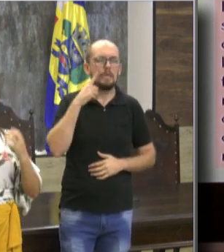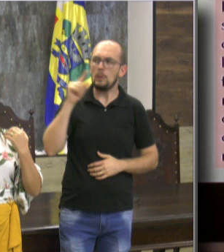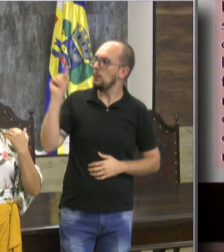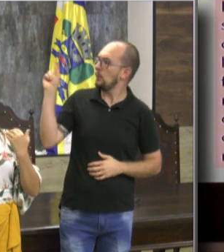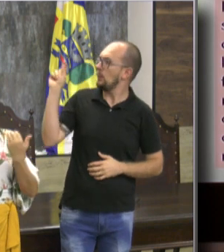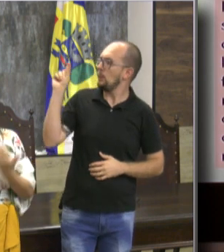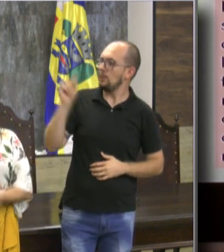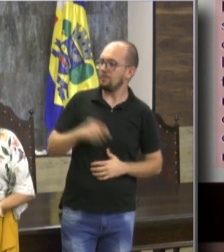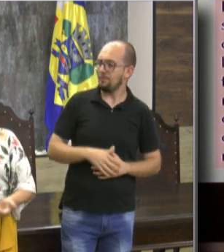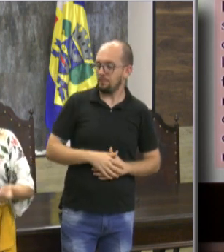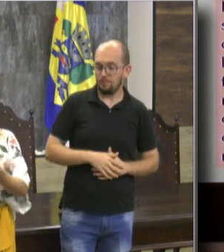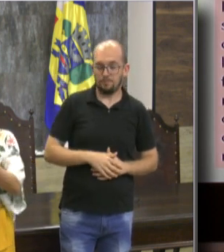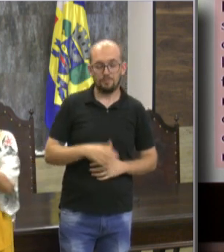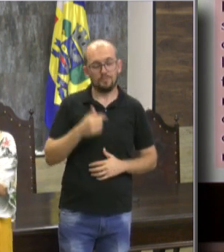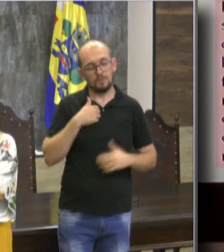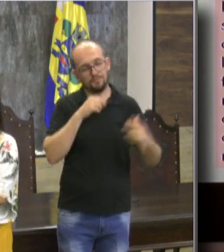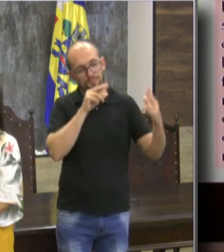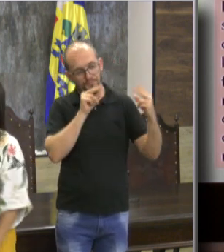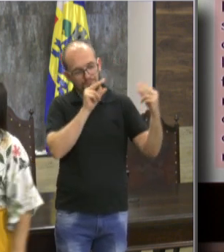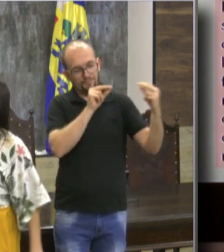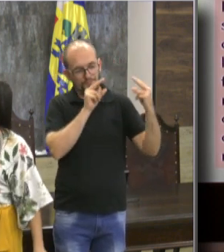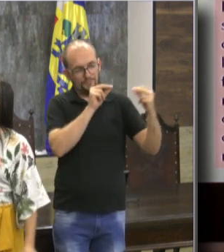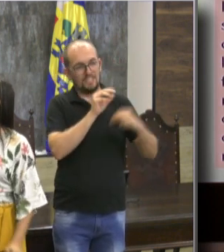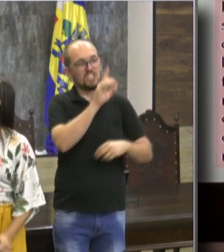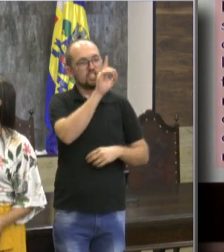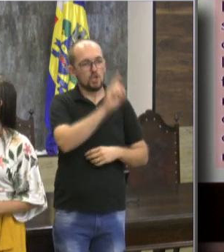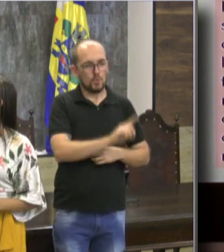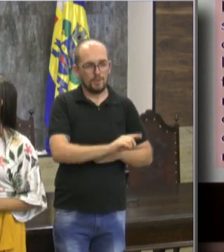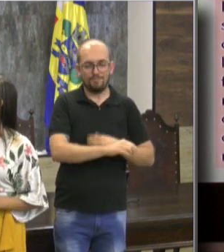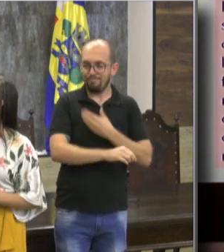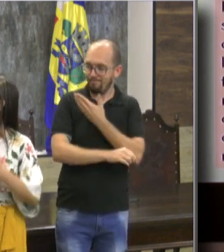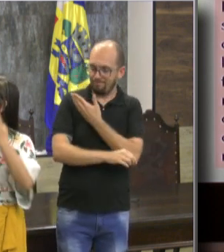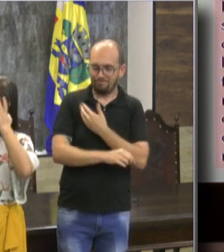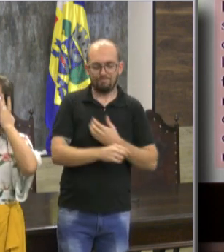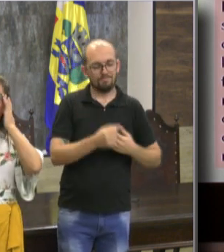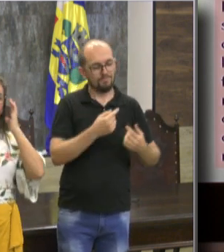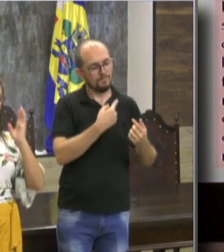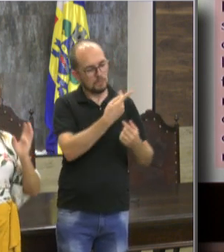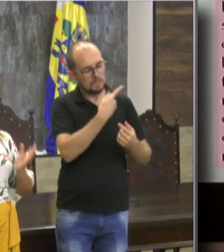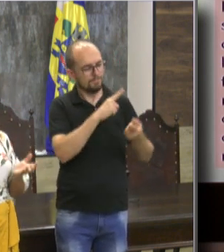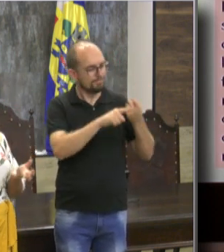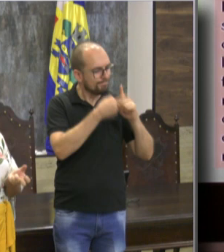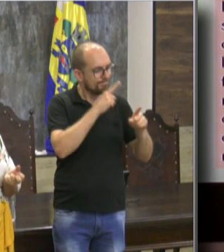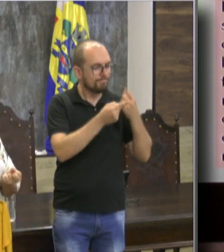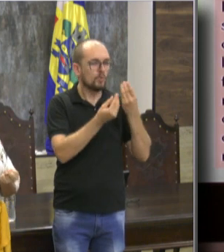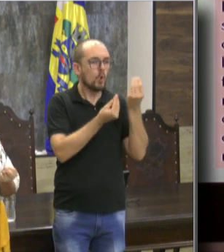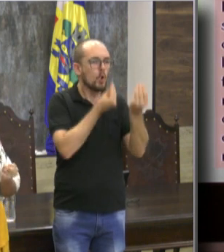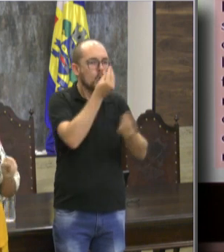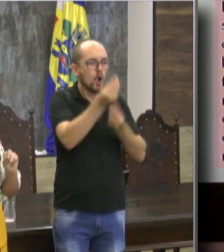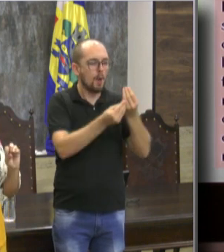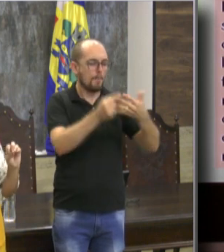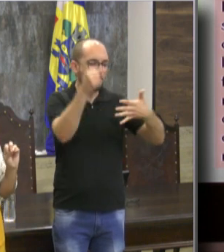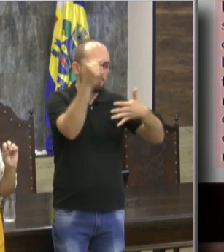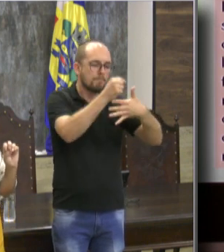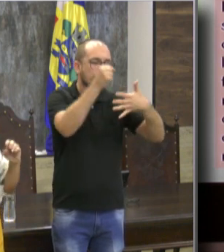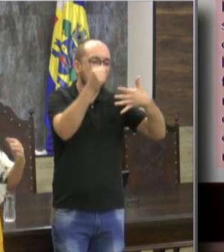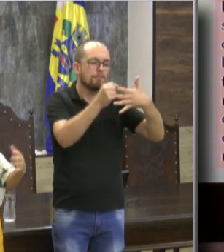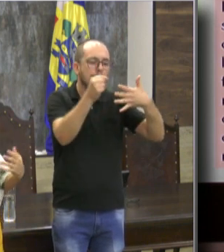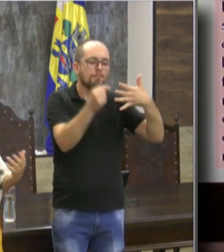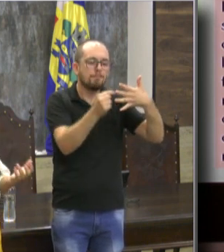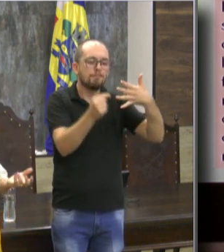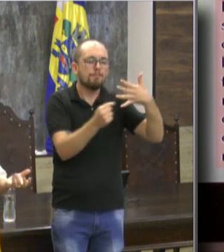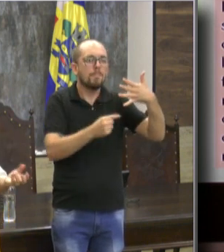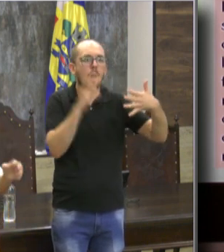conversei com a minha coordenadora, com a minha diretora, e a gente pensou num currículo funcional para ele. Então, pensamos em